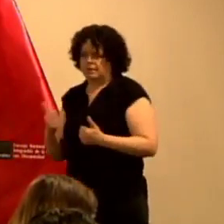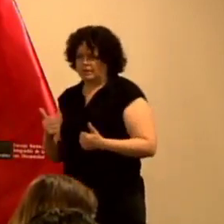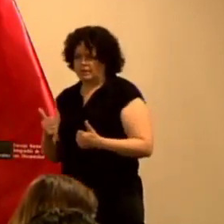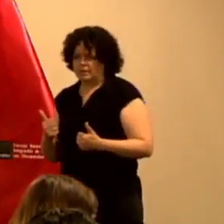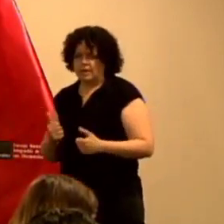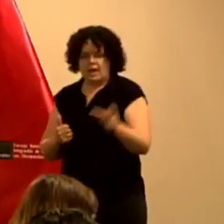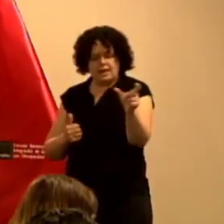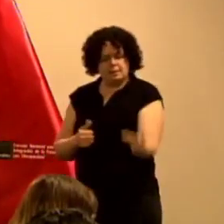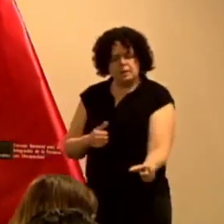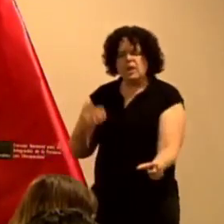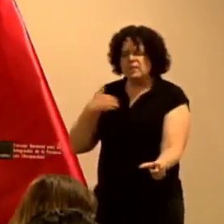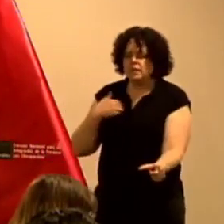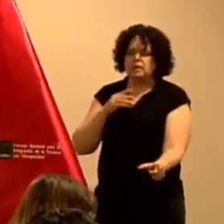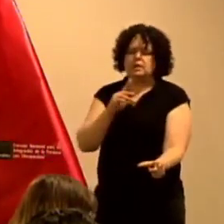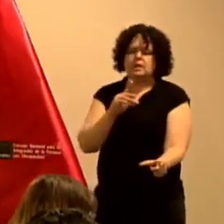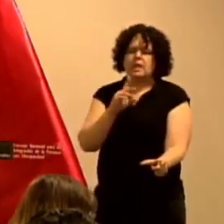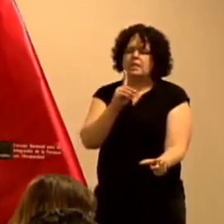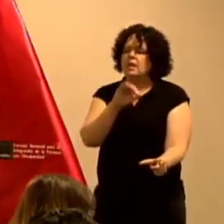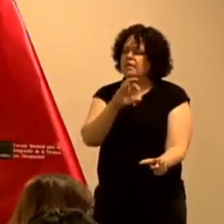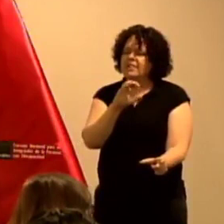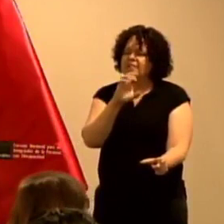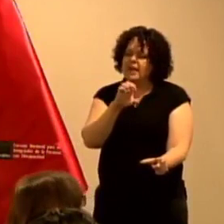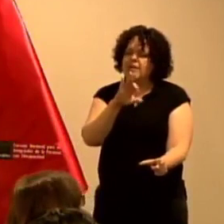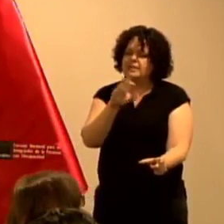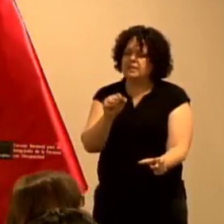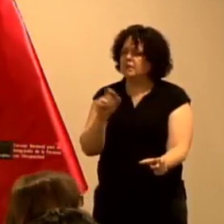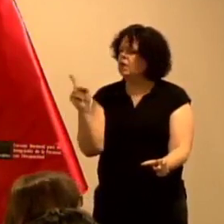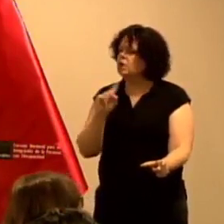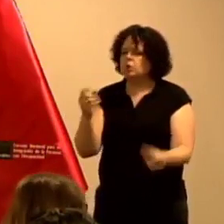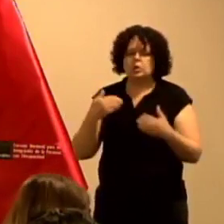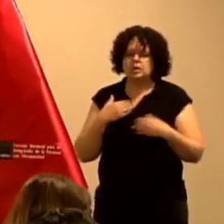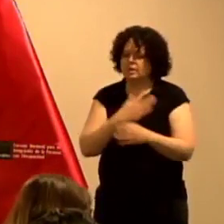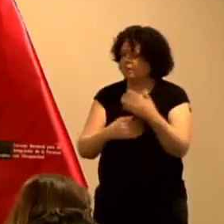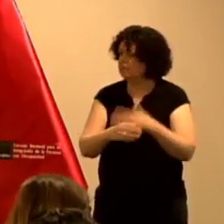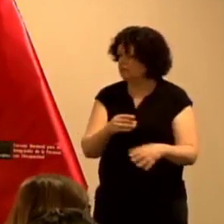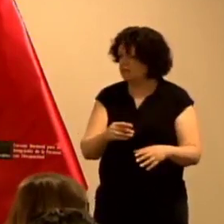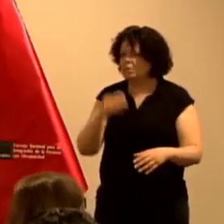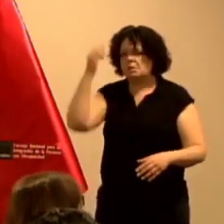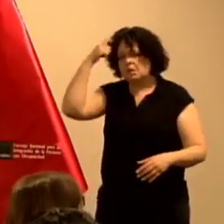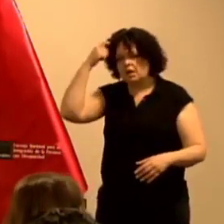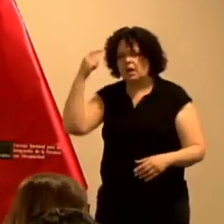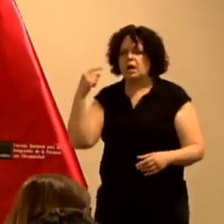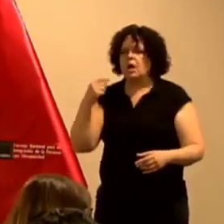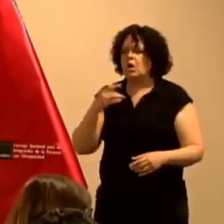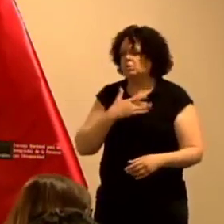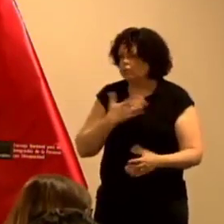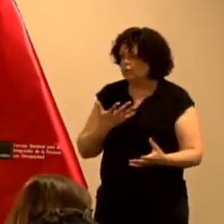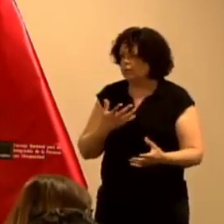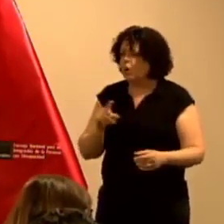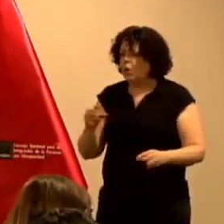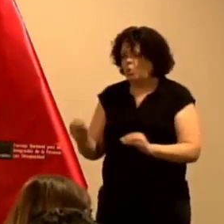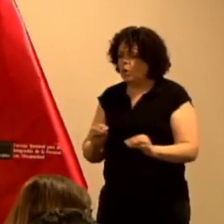una persona con deficiencia, no persona con discapacidad. Esta puede ser física, sensorial, intelectual o mental, y su gravedad puede ser